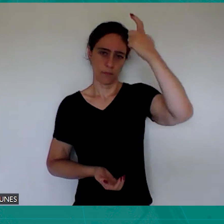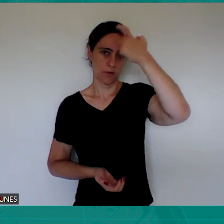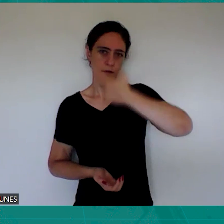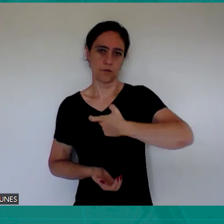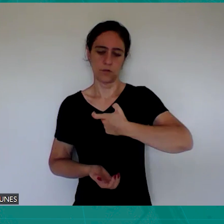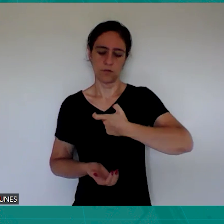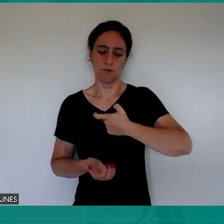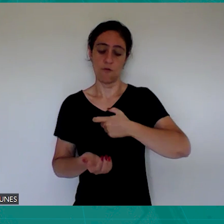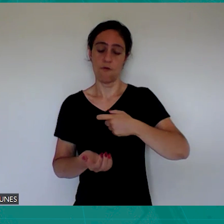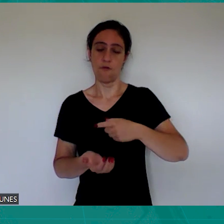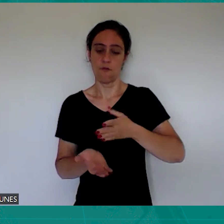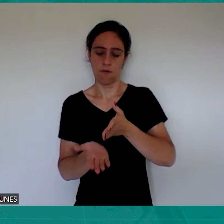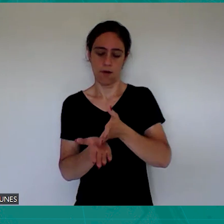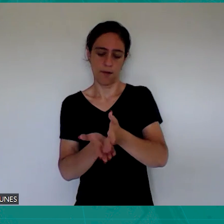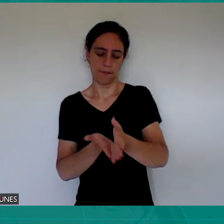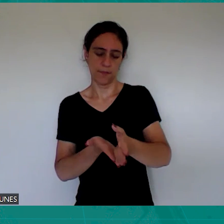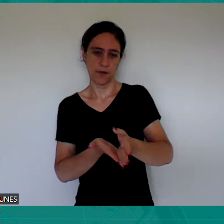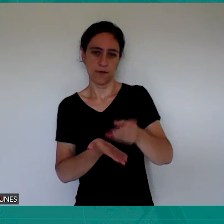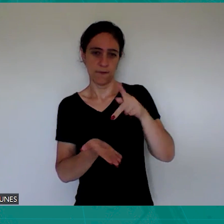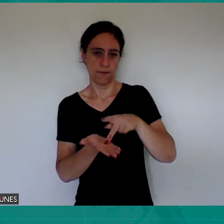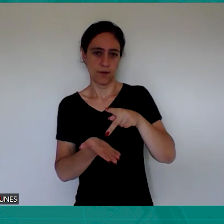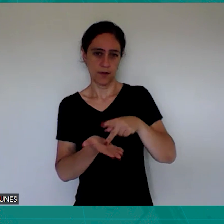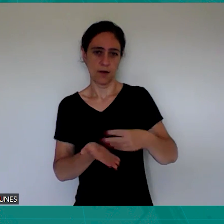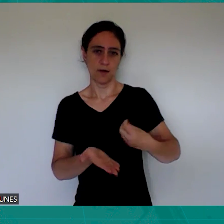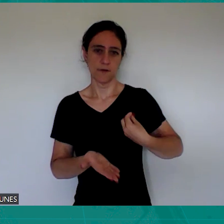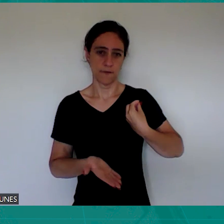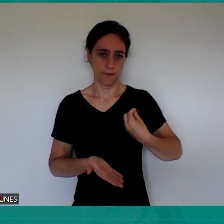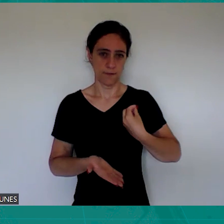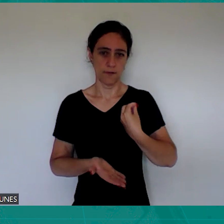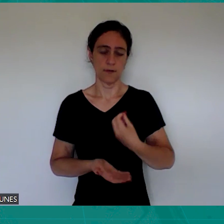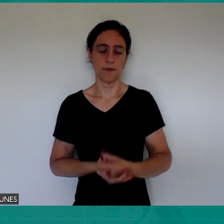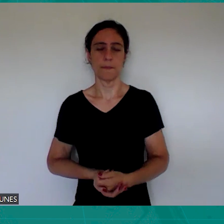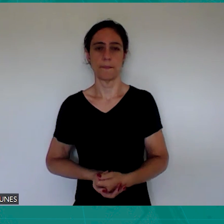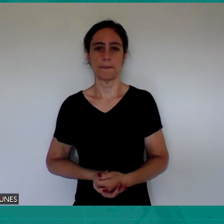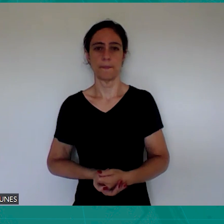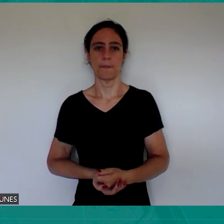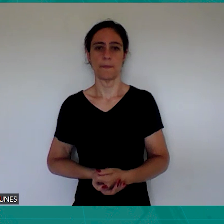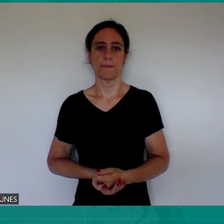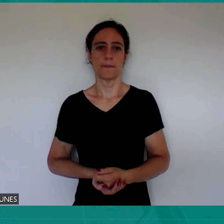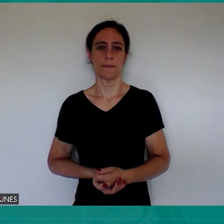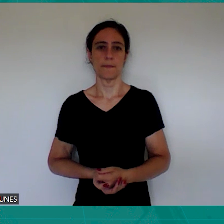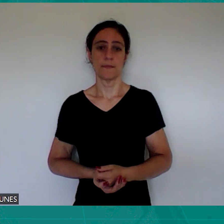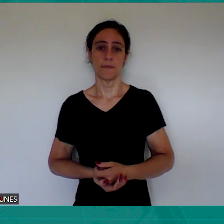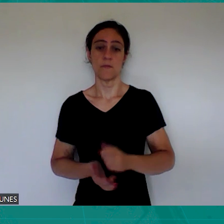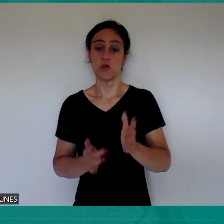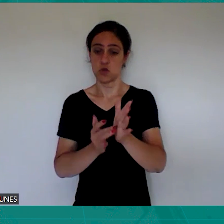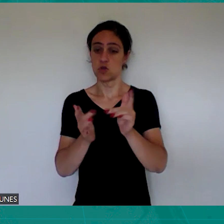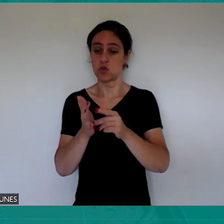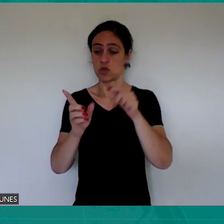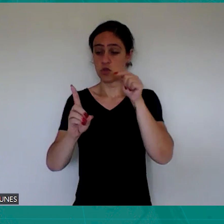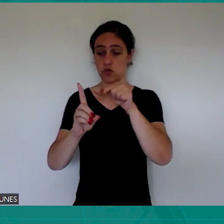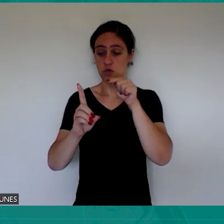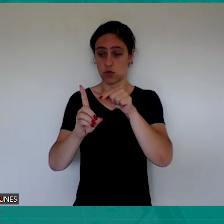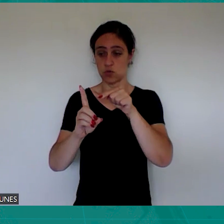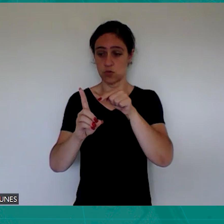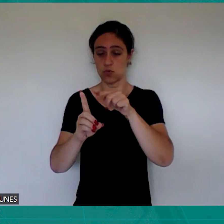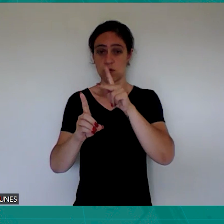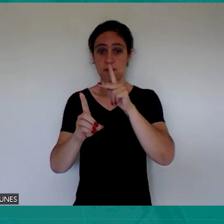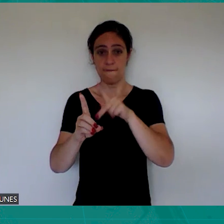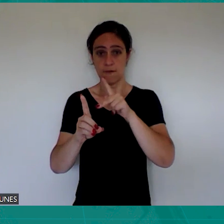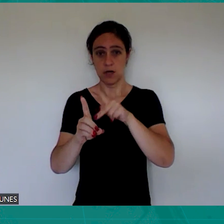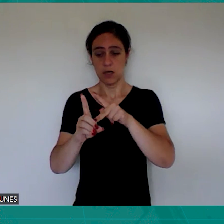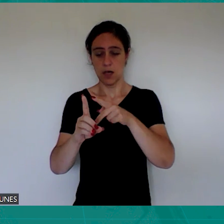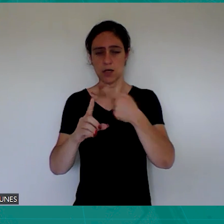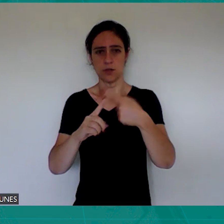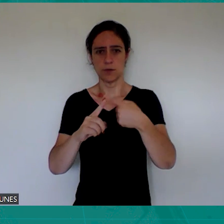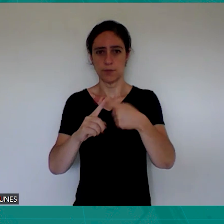caminho e a verdade e a vida, né? Ele é a própria verdade, porque ele veio do verdadeiro